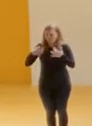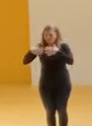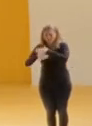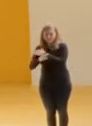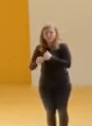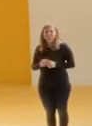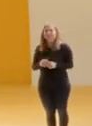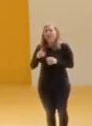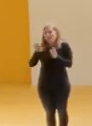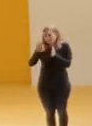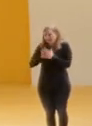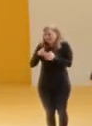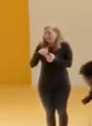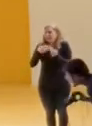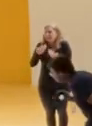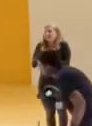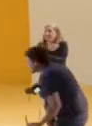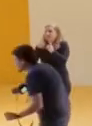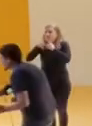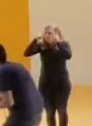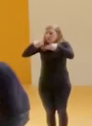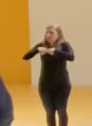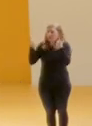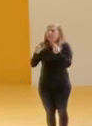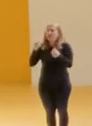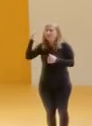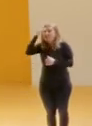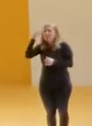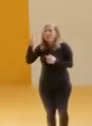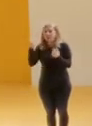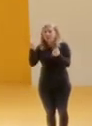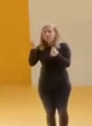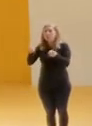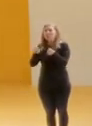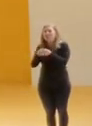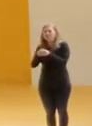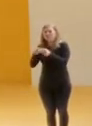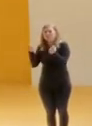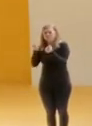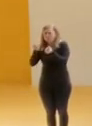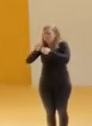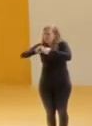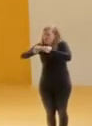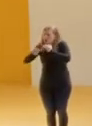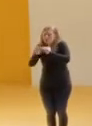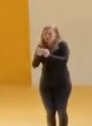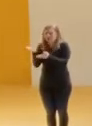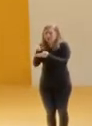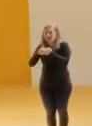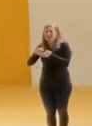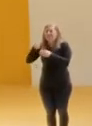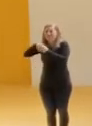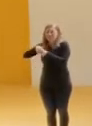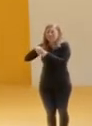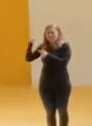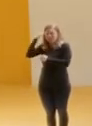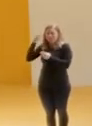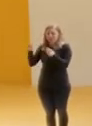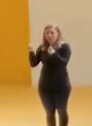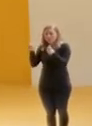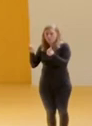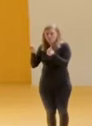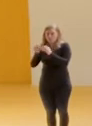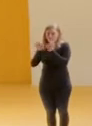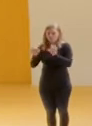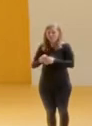chcę Zresztą państwa przekonać do tego że no teoria pieniądza to jest też najbardziej zagmatwany element w teorii ekonomii Generalnie